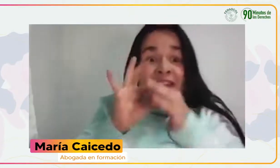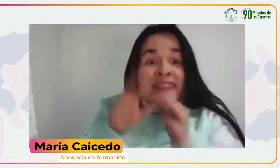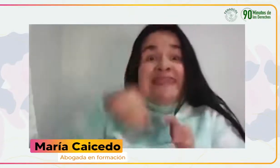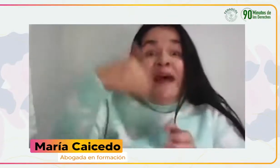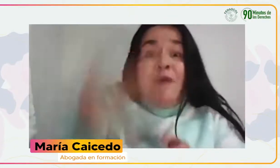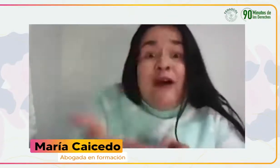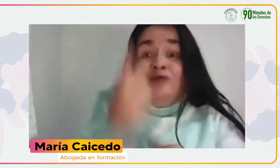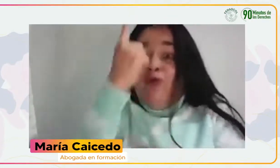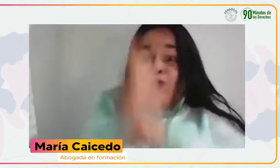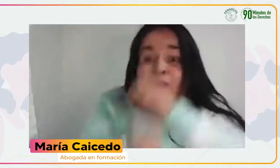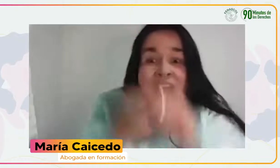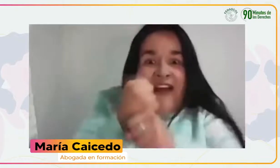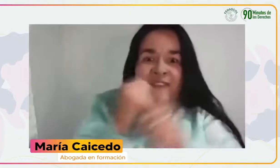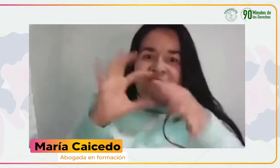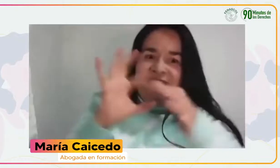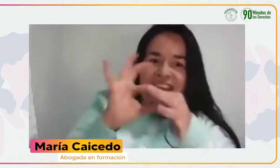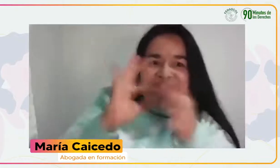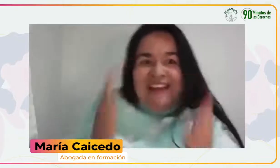da a ella. Yo nací en